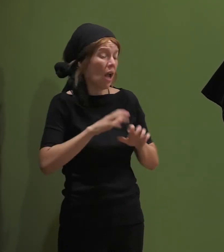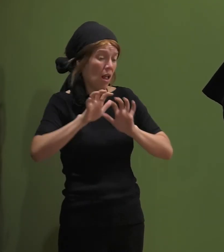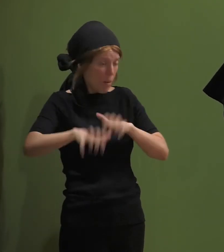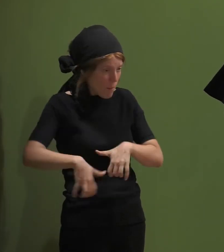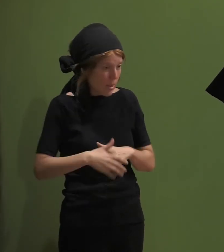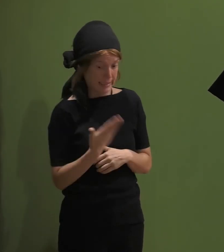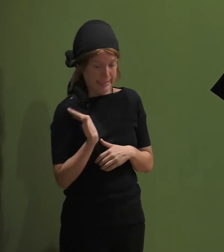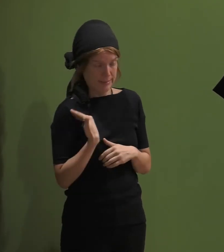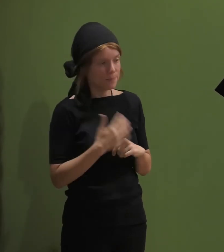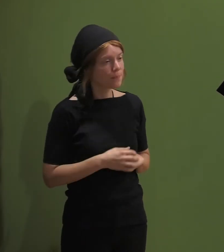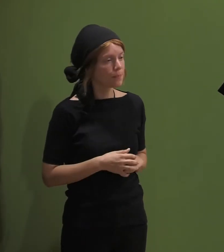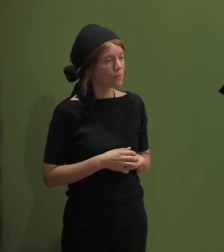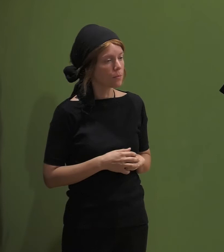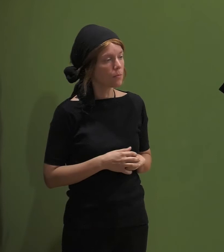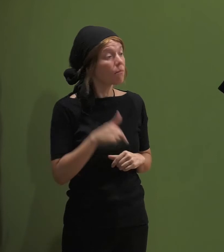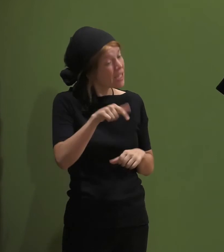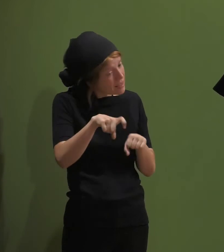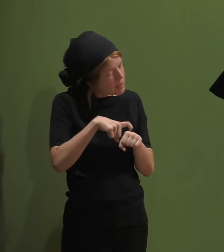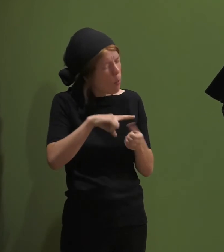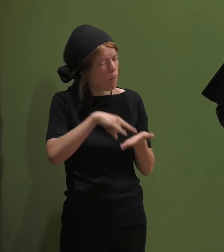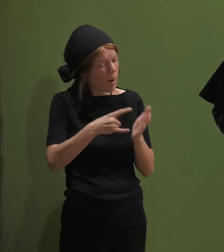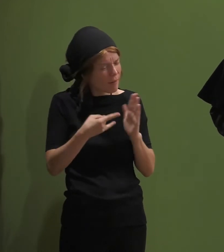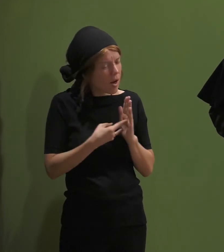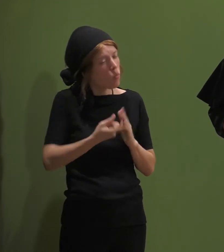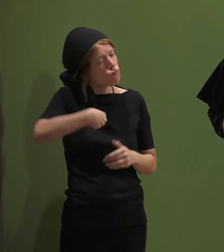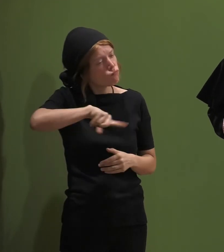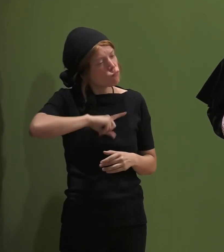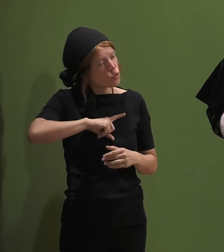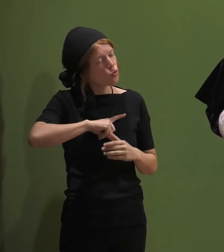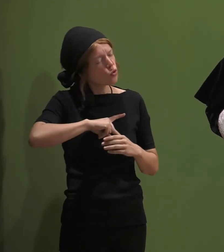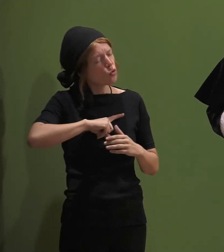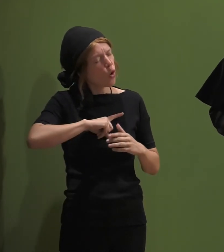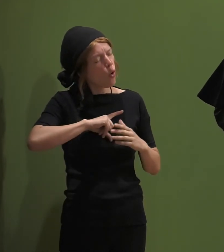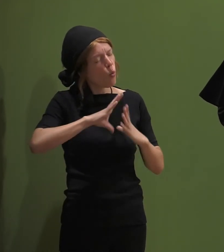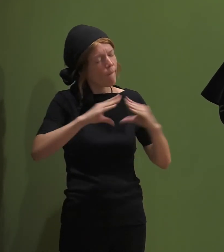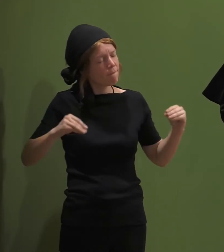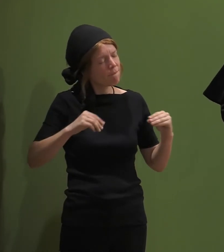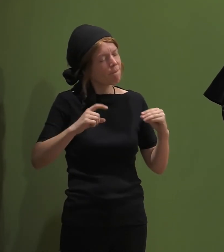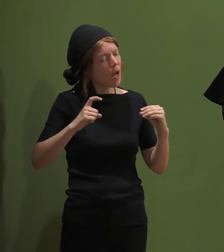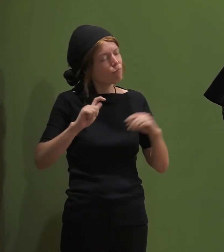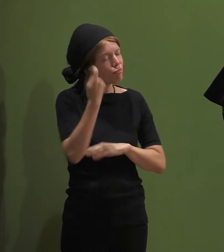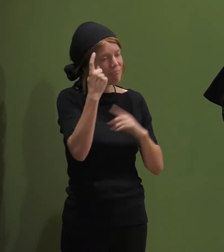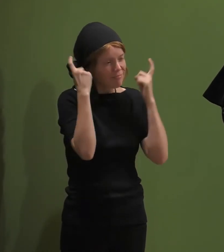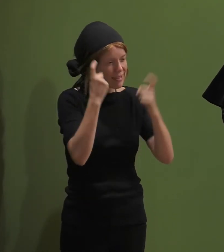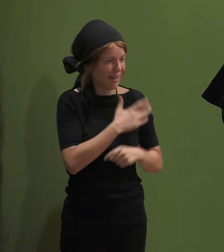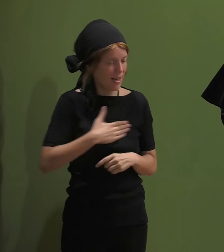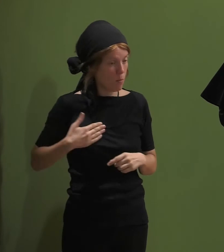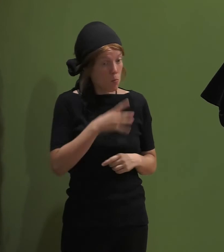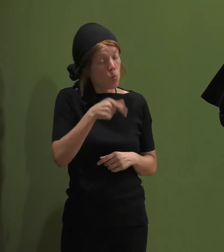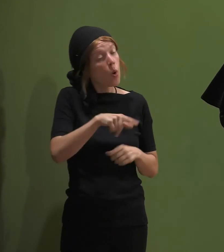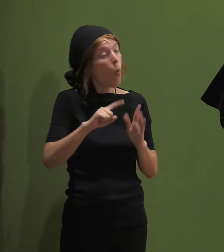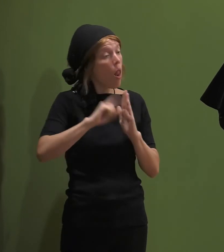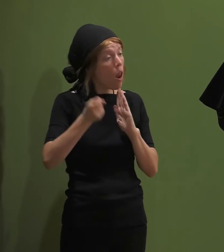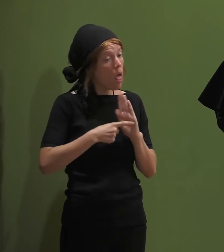Mancha recientemente. Ese es el tipo de planificación que debemos esforzarnos en conseguir, aquel sobre el que se fundamenta la